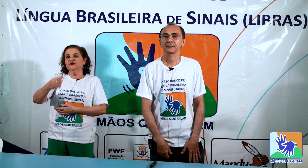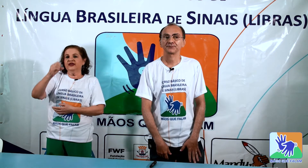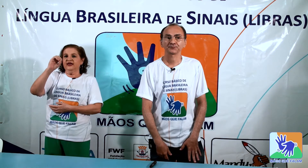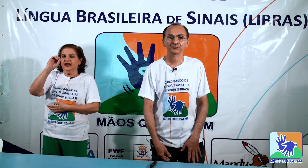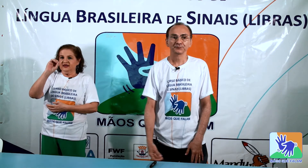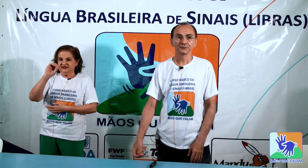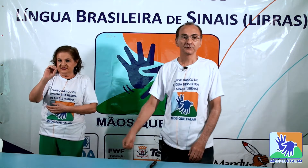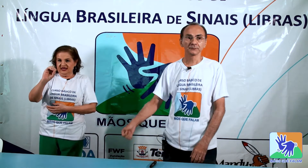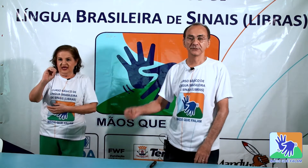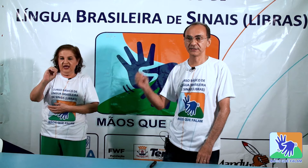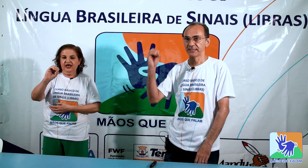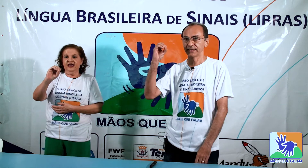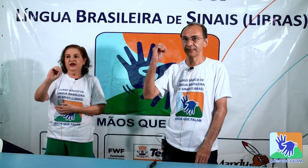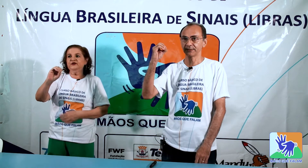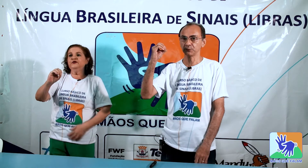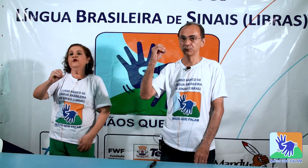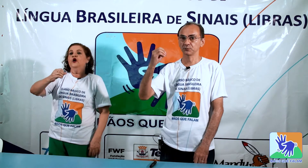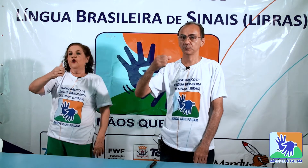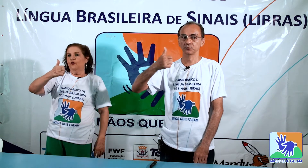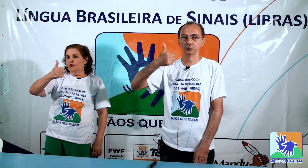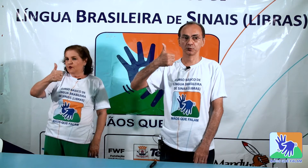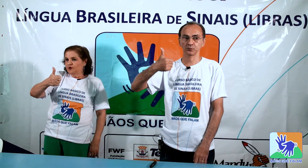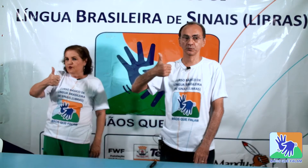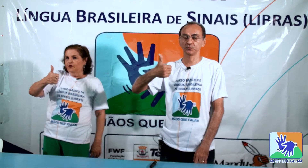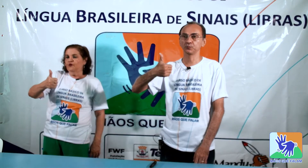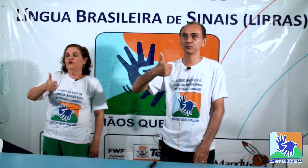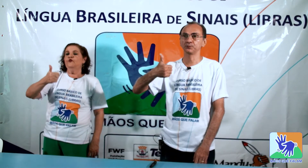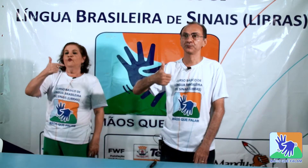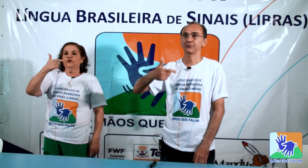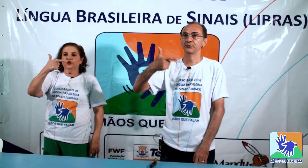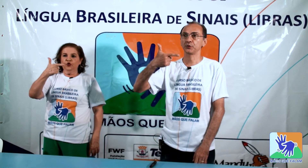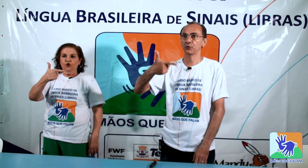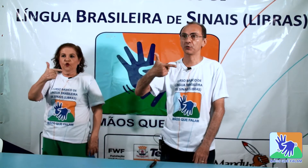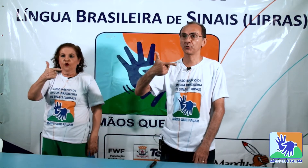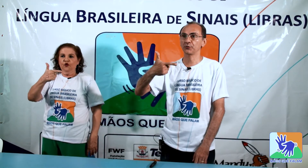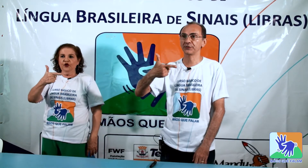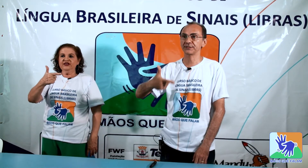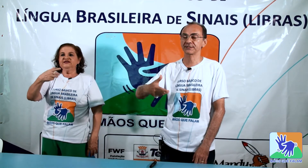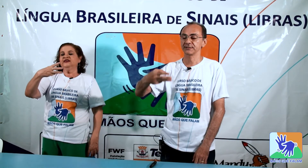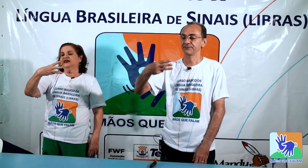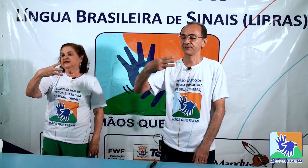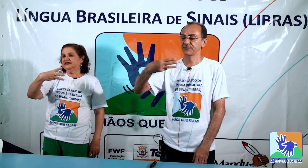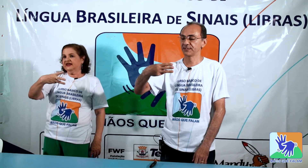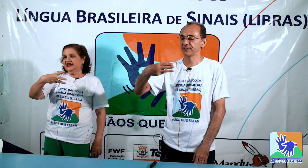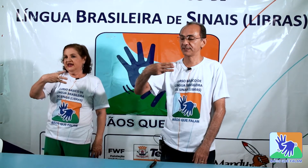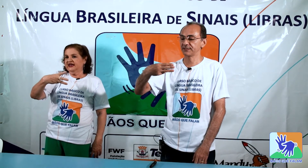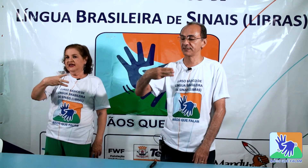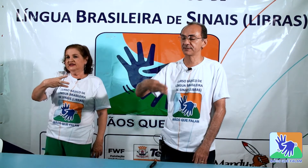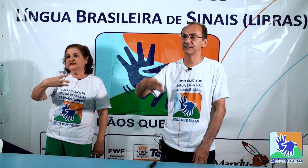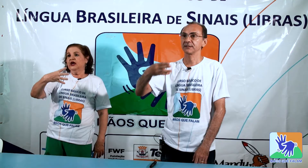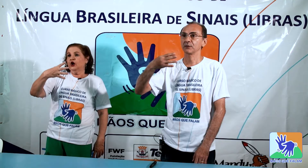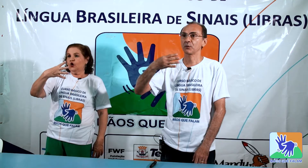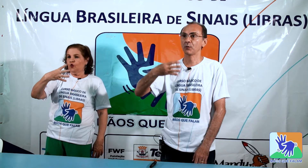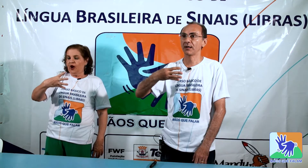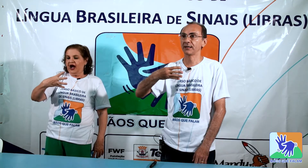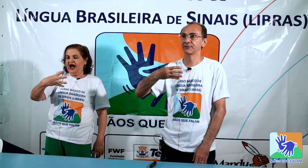quê? 0, 1, 2, 3,